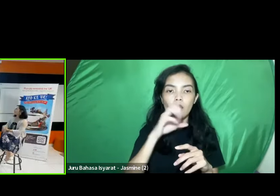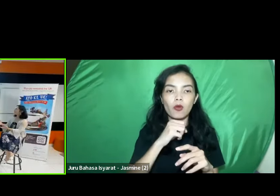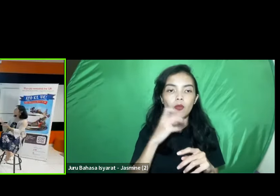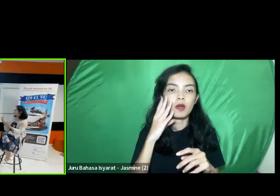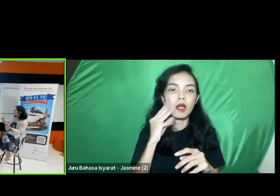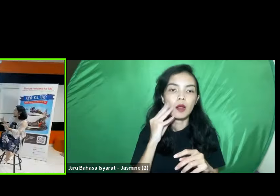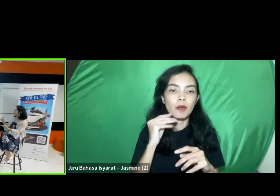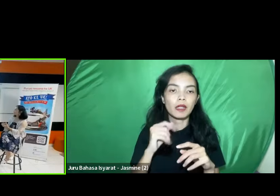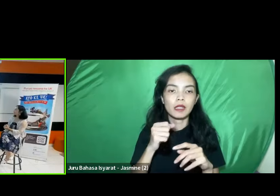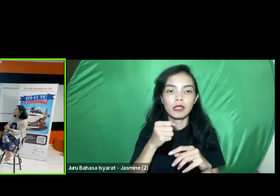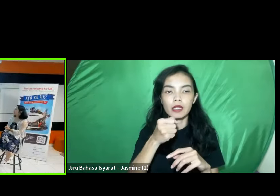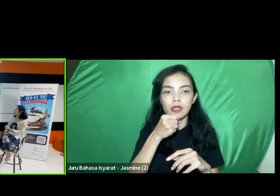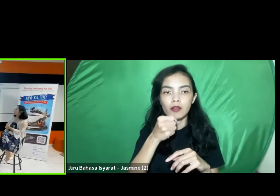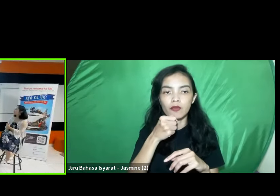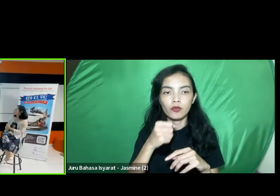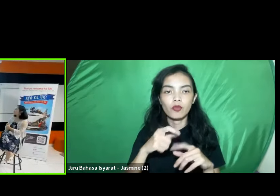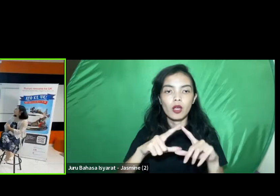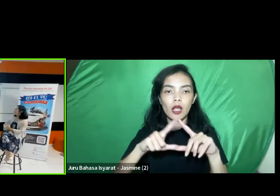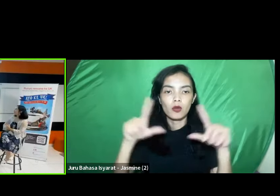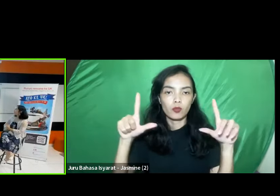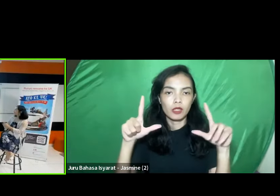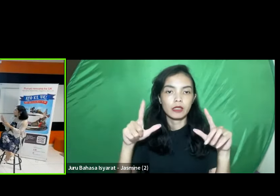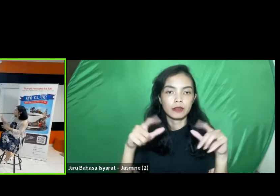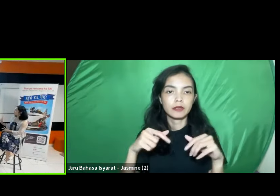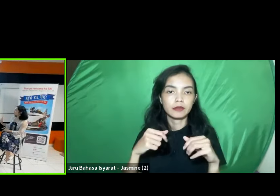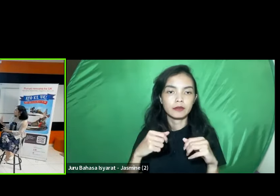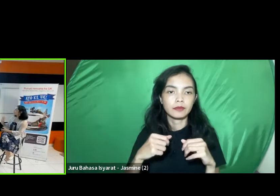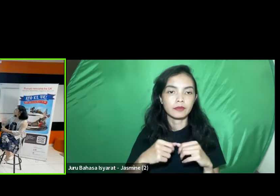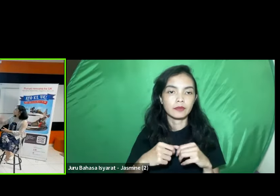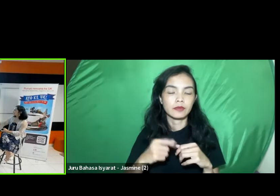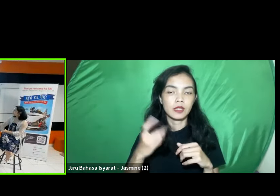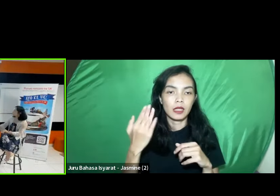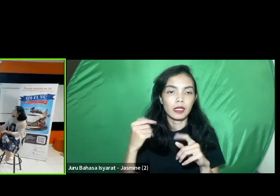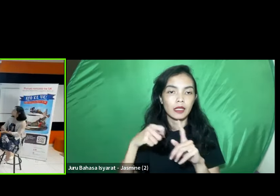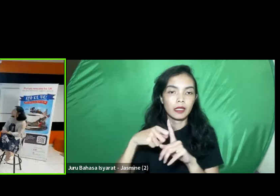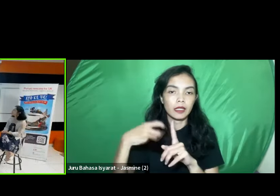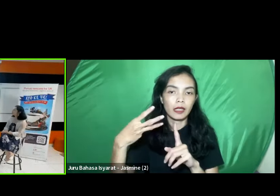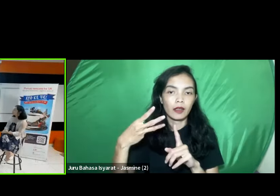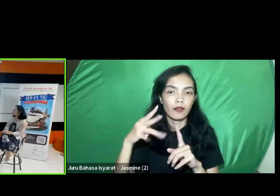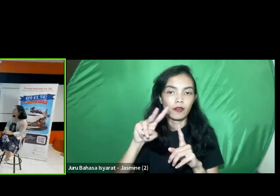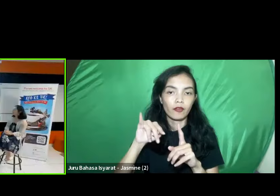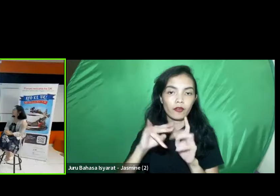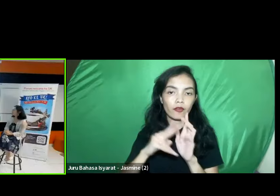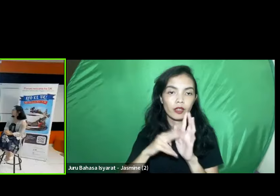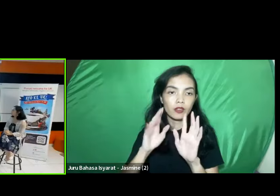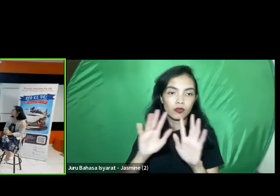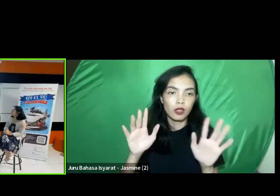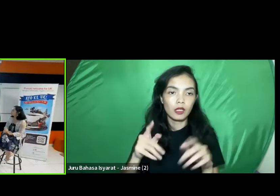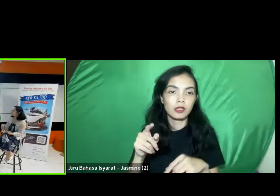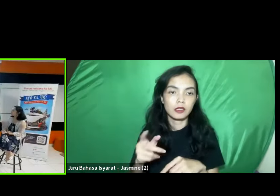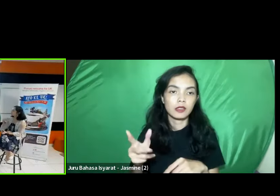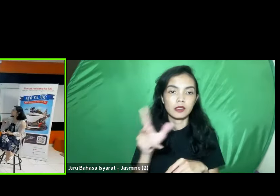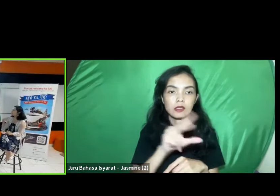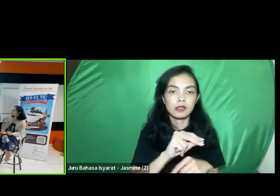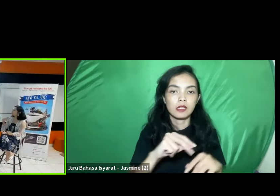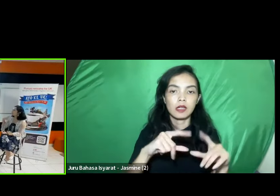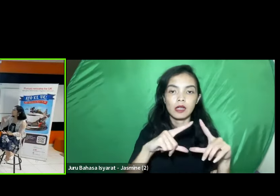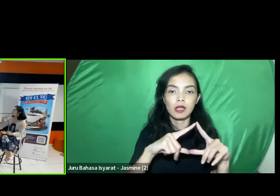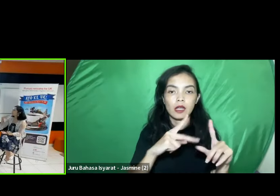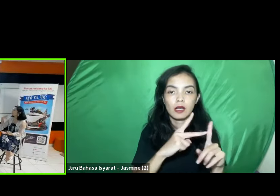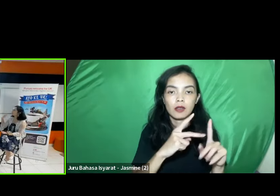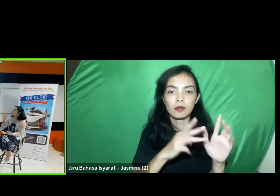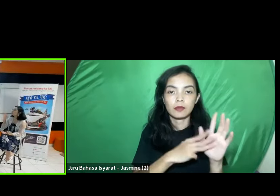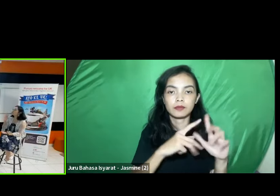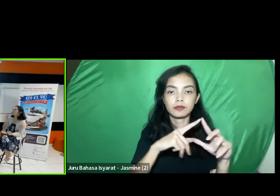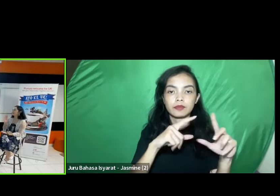dari alumni kita yang ada di depan Nah mungkin e tadi udah kak Kevin duluan mungkin gantian Kak eh ahmadadi dulu mungkin boleh menceritakan